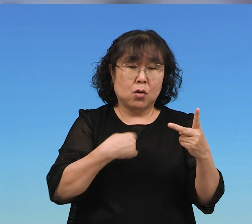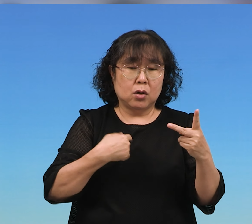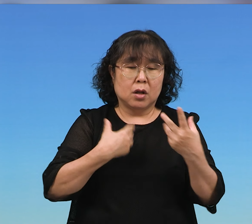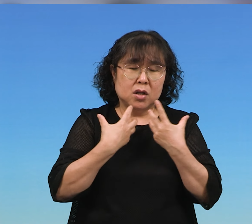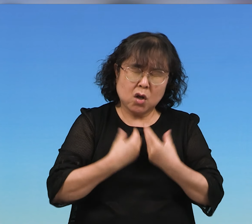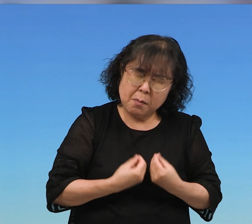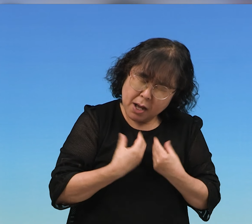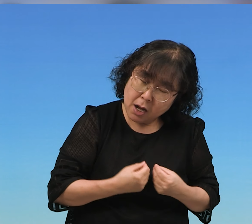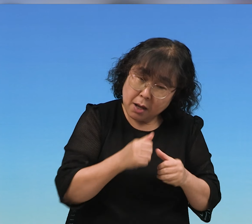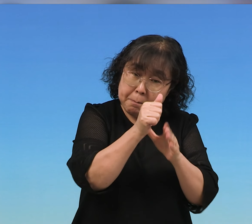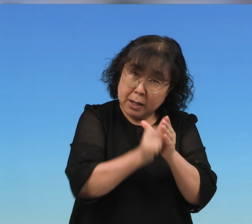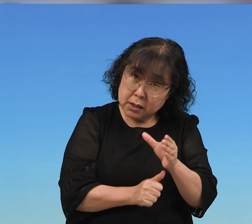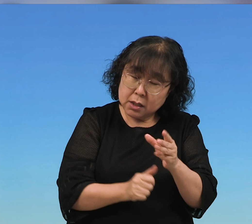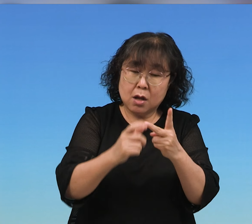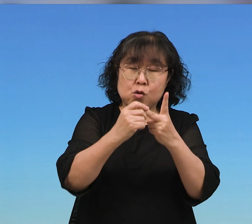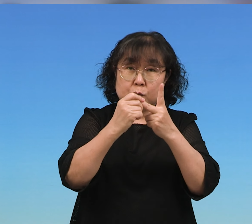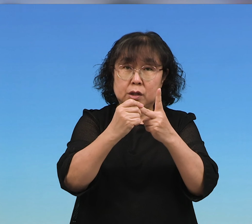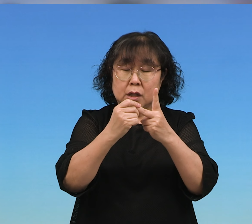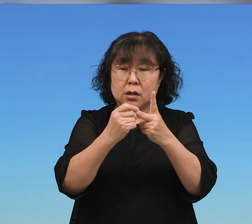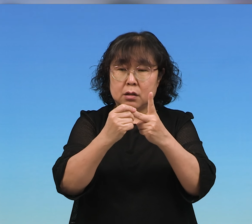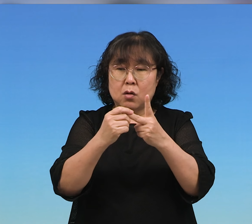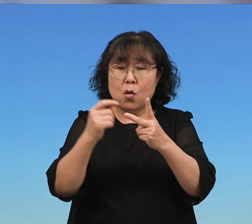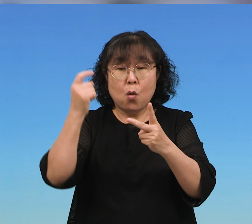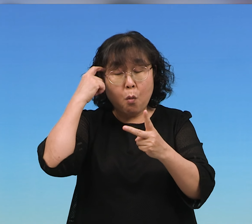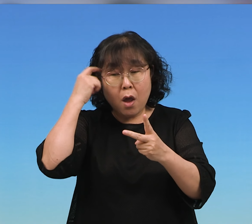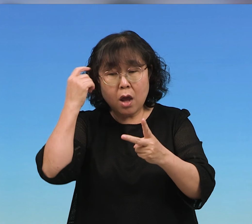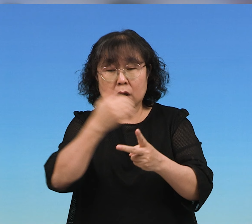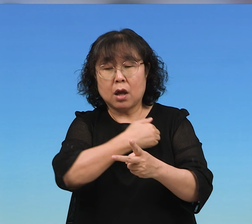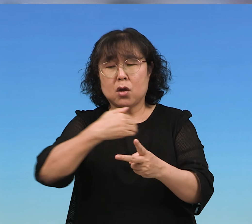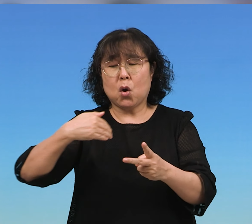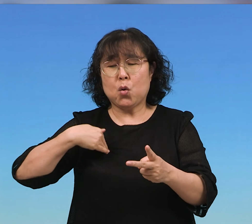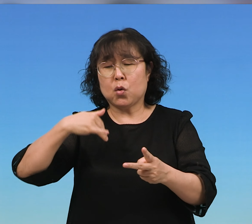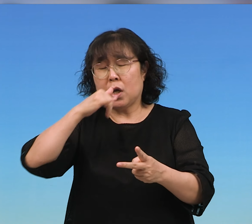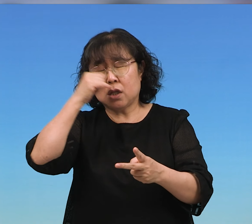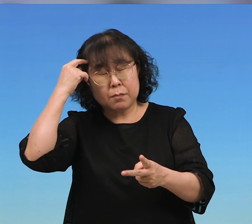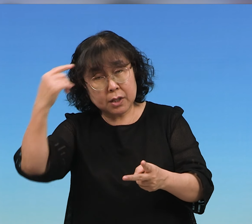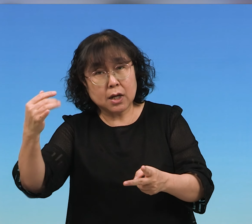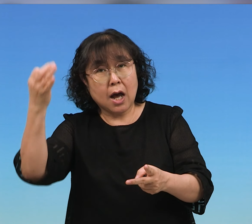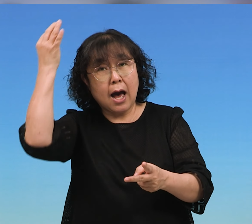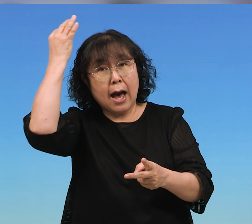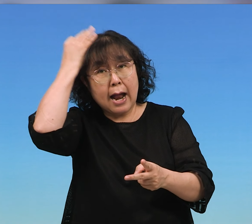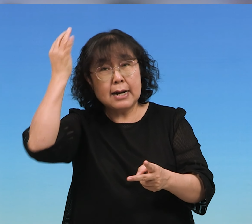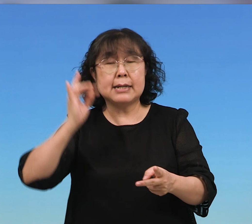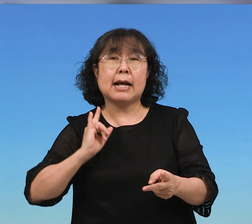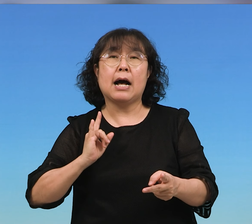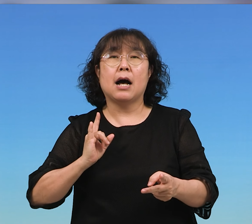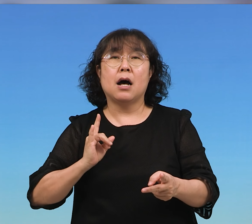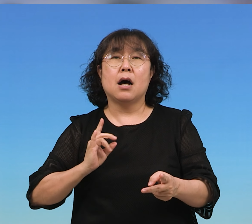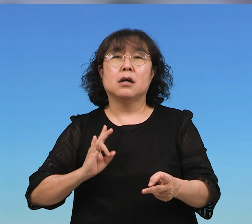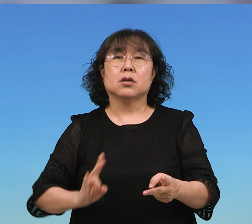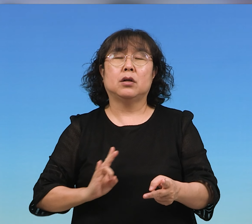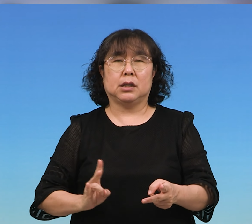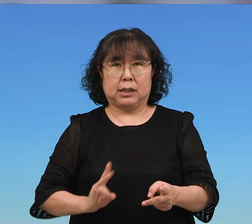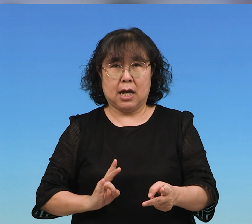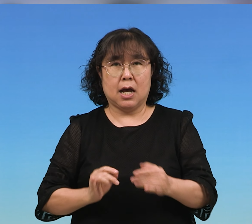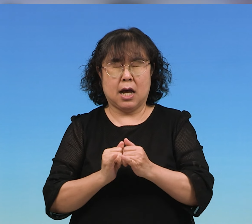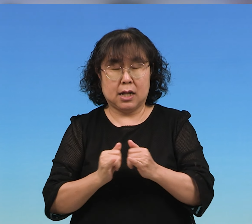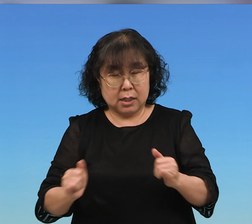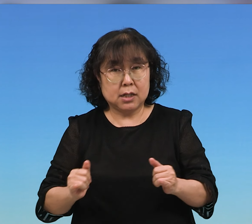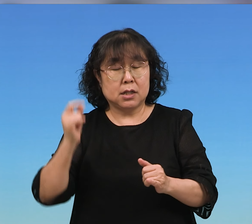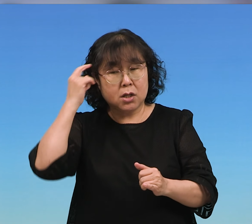그러는데 왜 한 사람은 이렇게 여유로웠냐고요? 왜 그렇냐고요? 지금 엘리사 선지자는 안목이